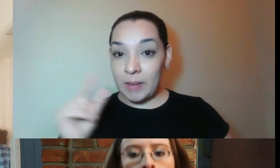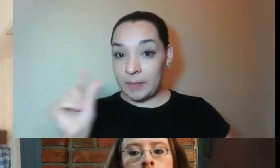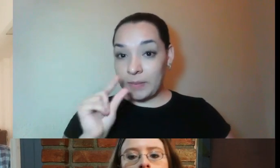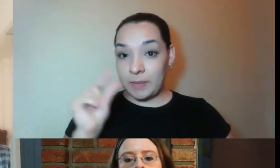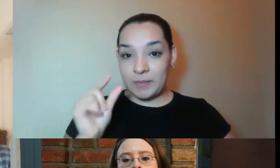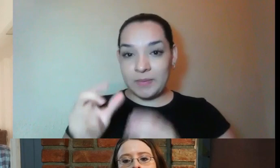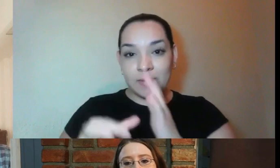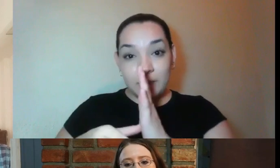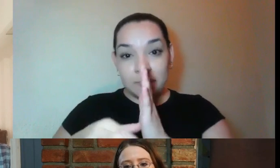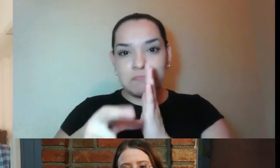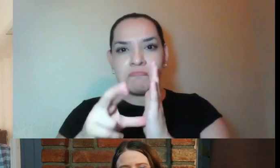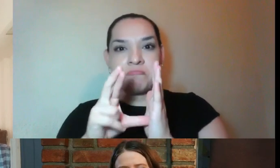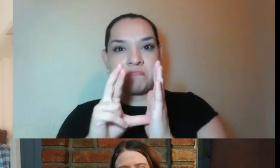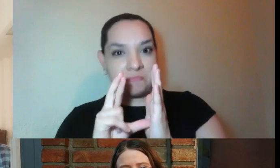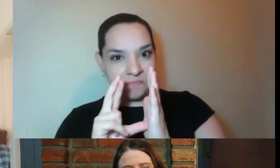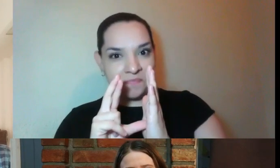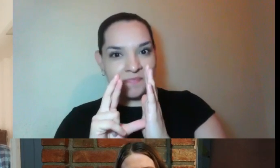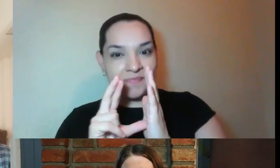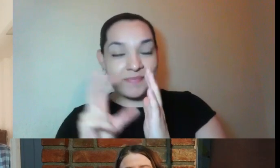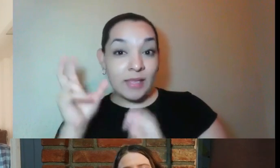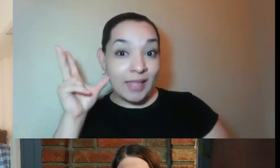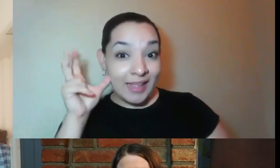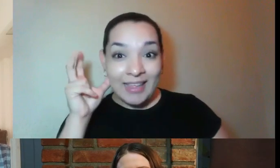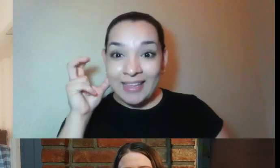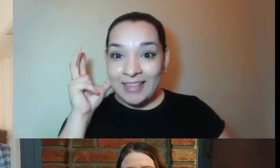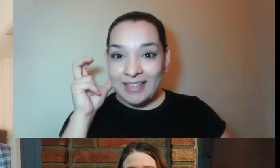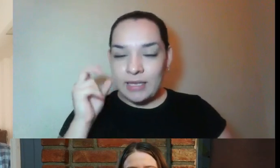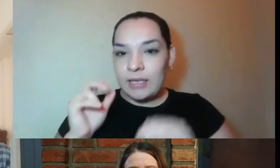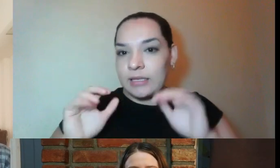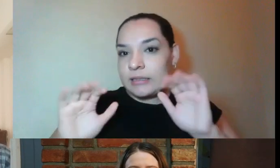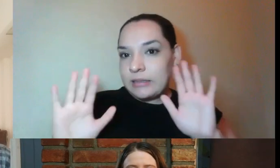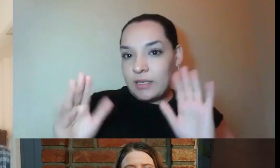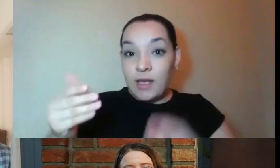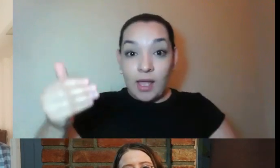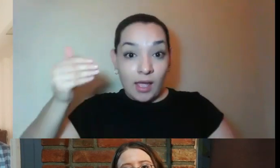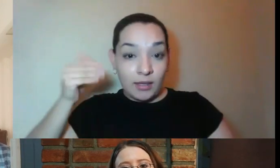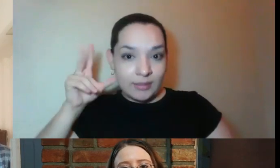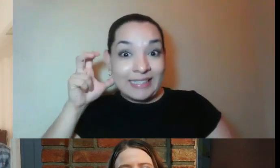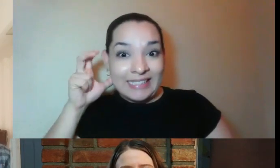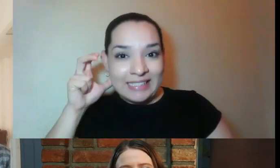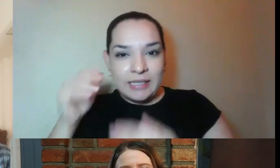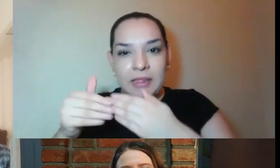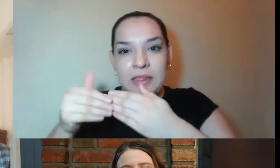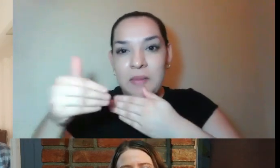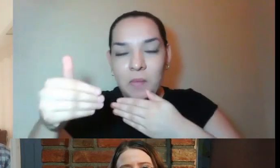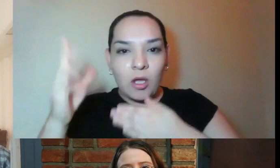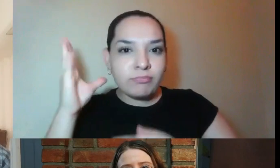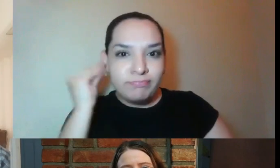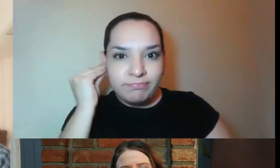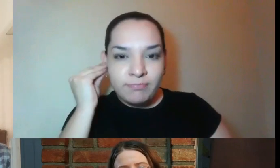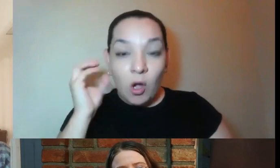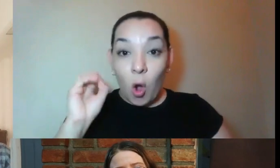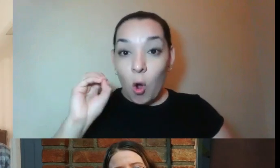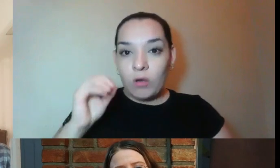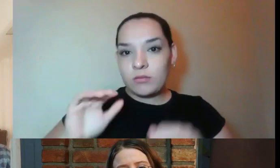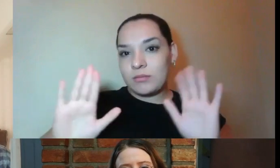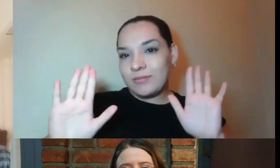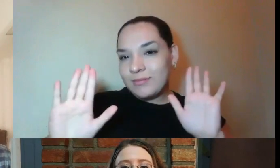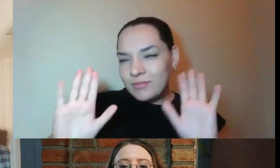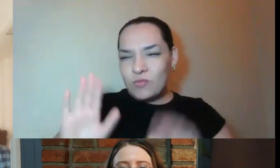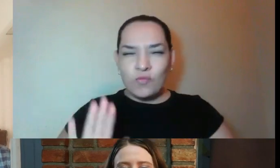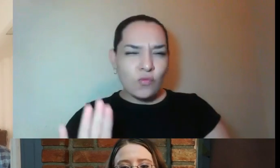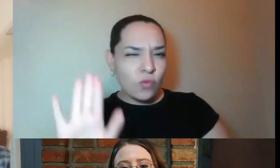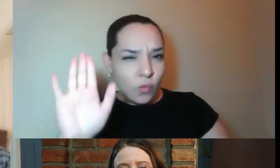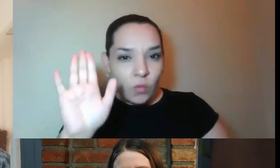a las personas sordas nos permite recuperar la audición si es que la hemos perdido previamente o nos